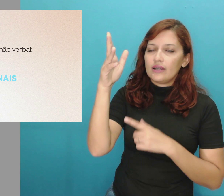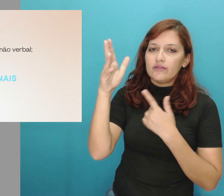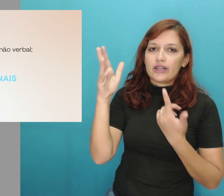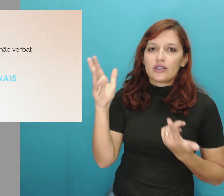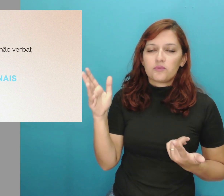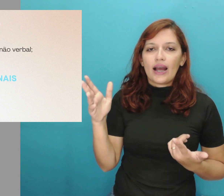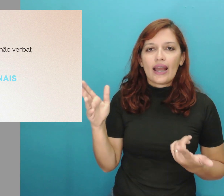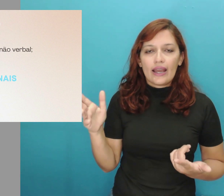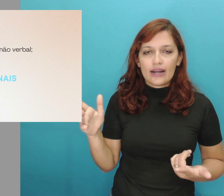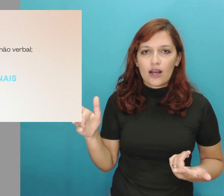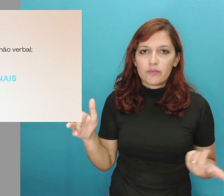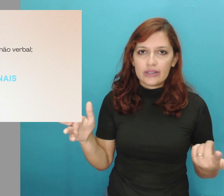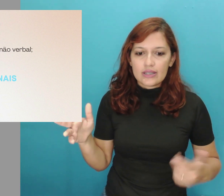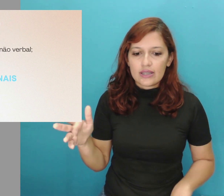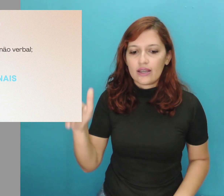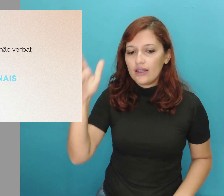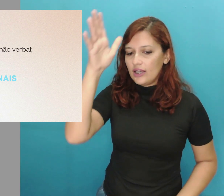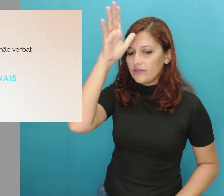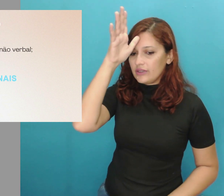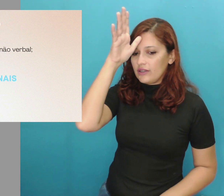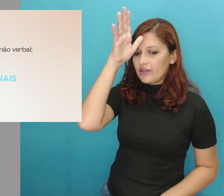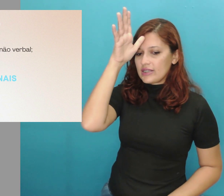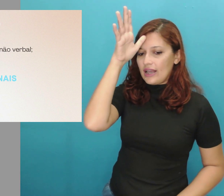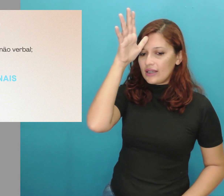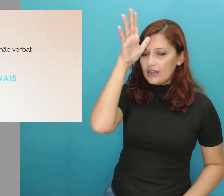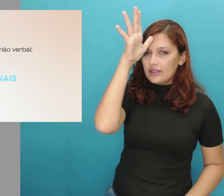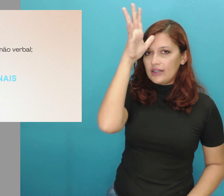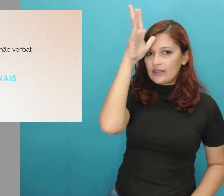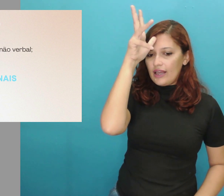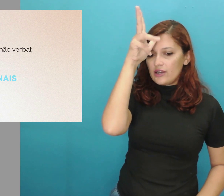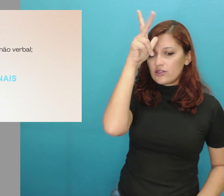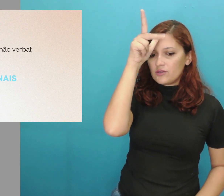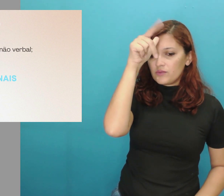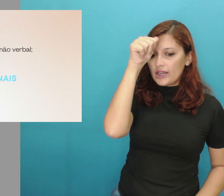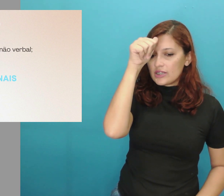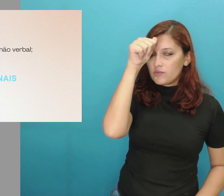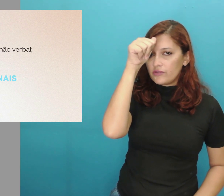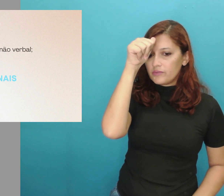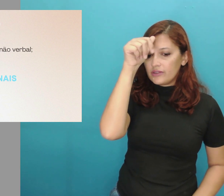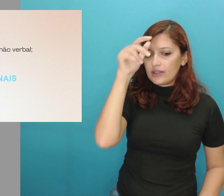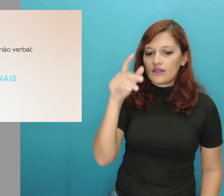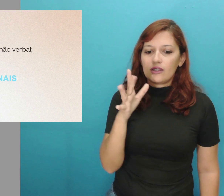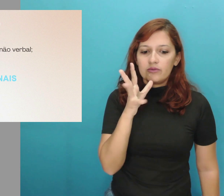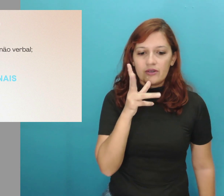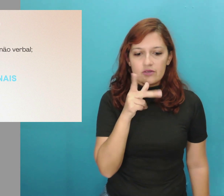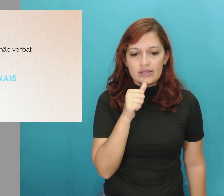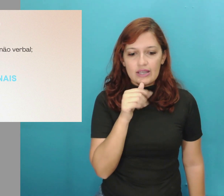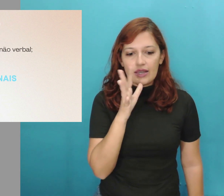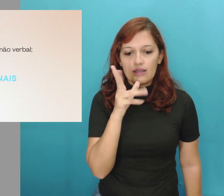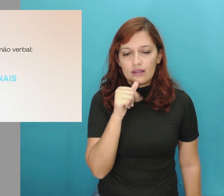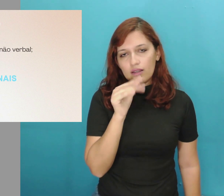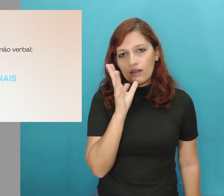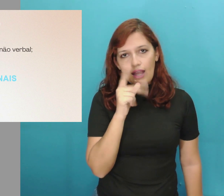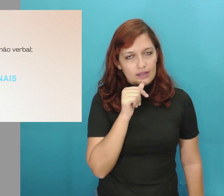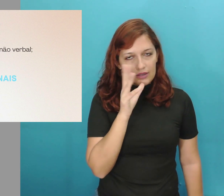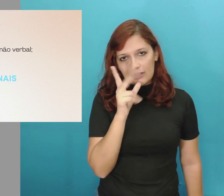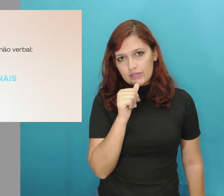ele vai ter uma regra a obedecer. Eu vou ter que fazer aqui na testa com esse movimento aqui. Eu não posso fazer aqui. Aqui não